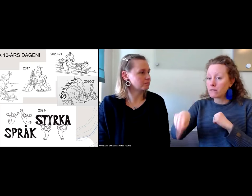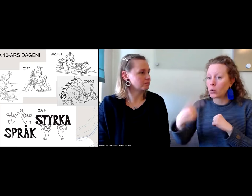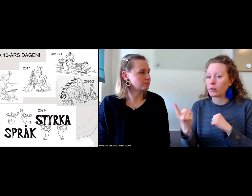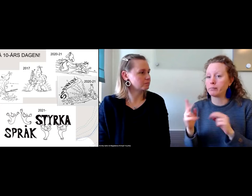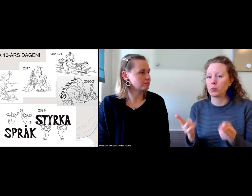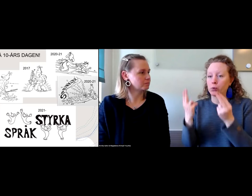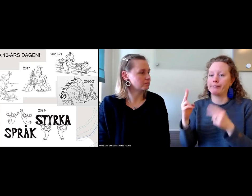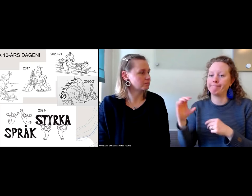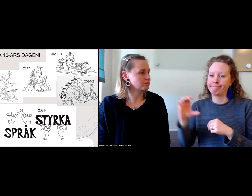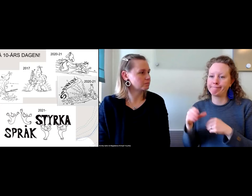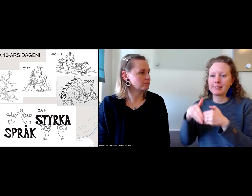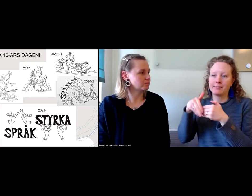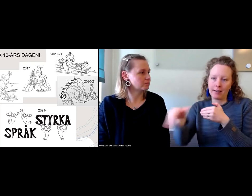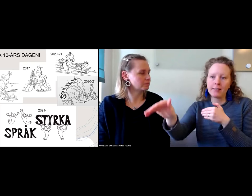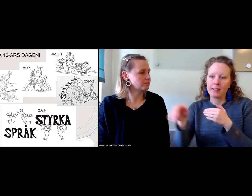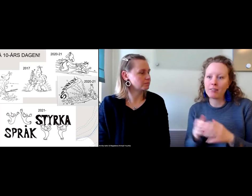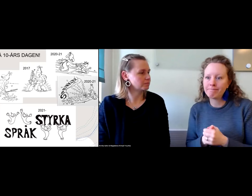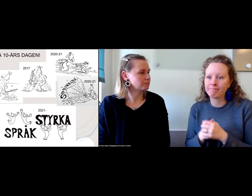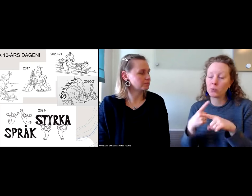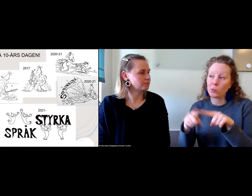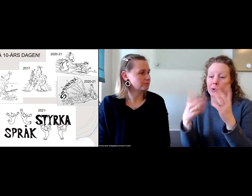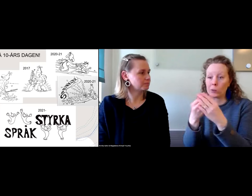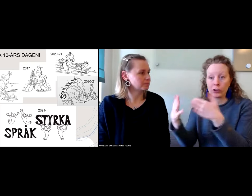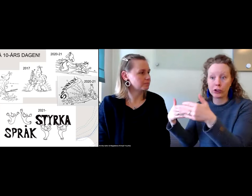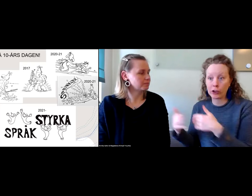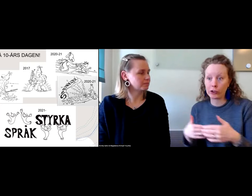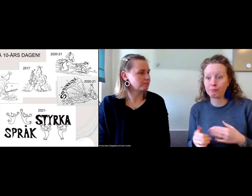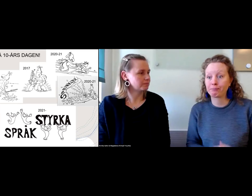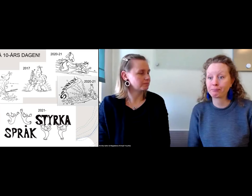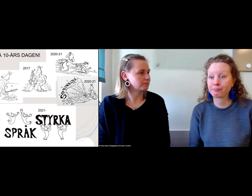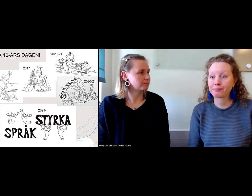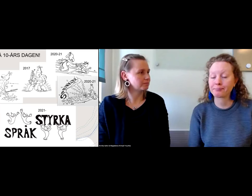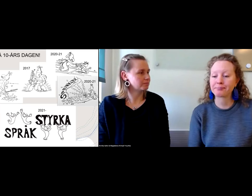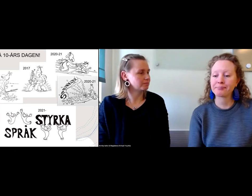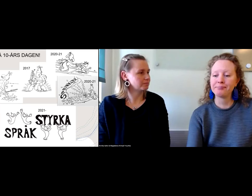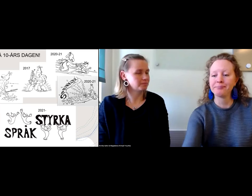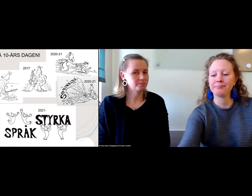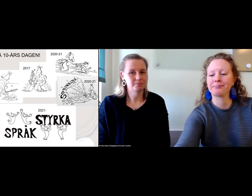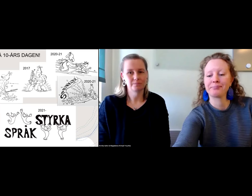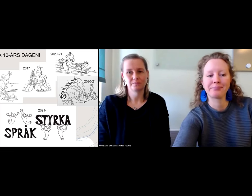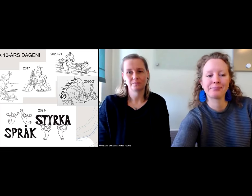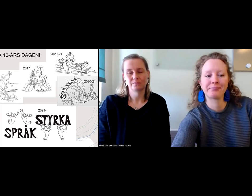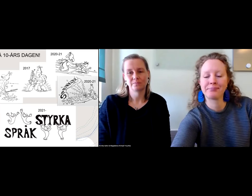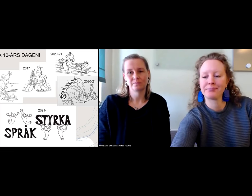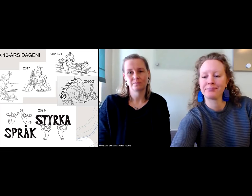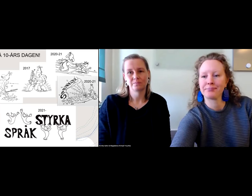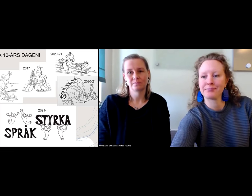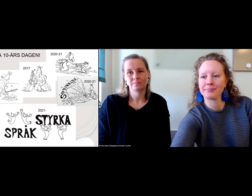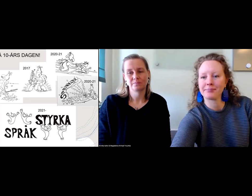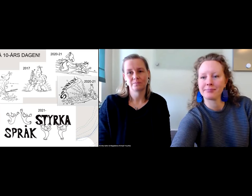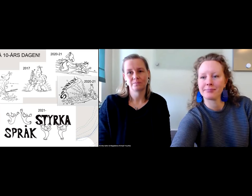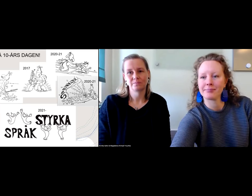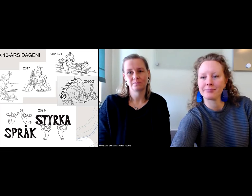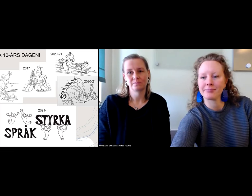siinähän on, se on laaja hanke ollut ja se sai jatkorahoitusta vielä tälle vuodelle. Ja myös se sisältää